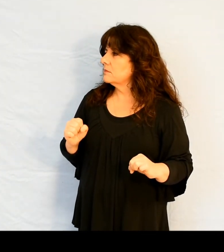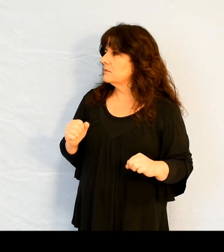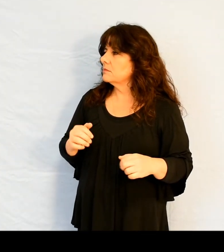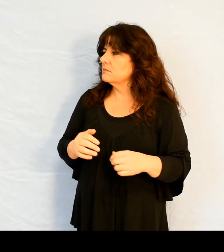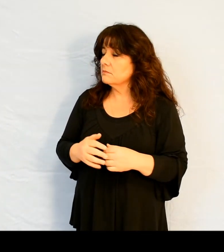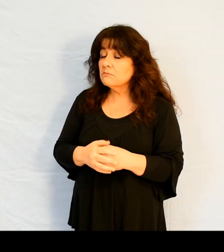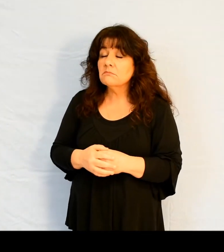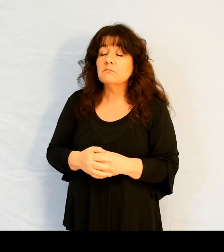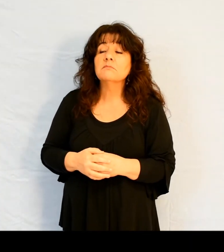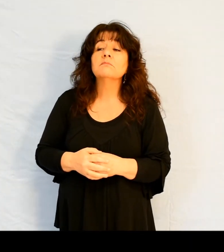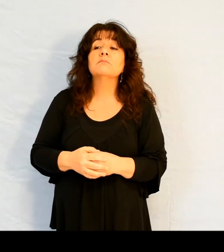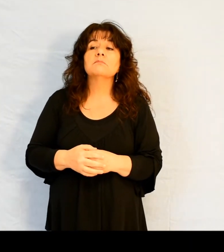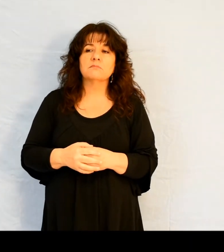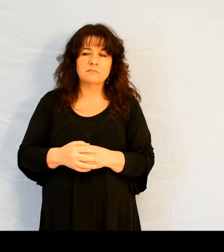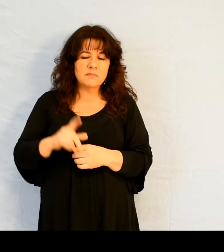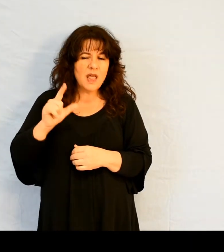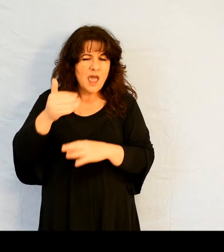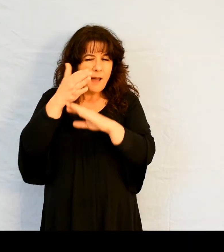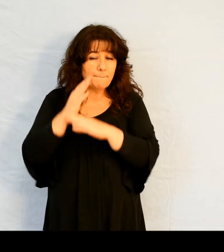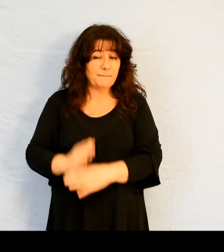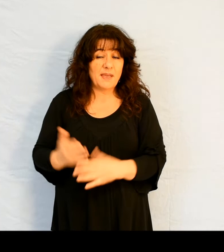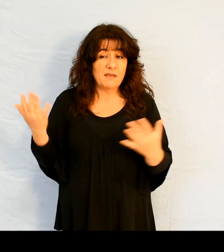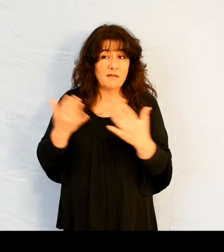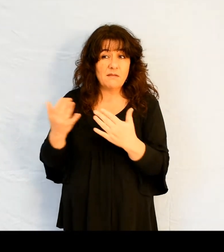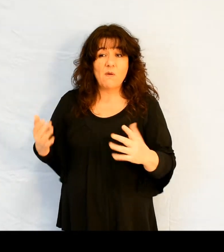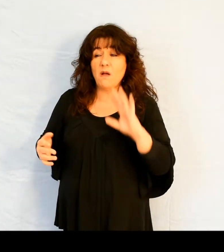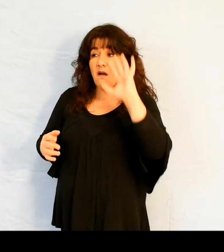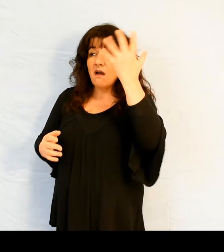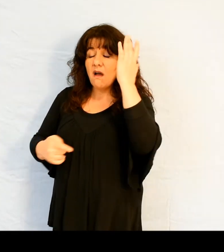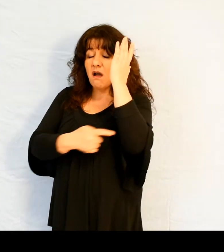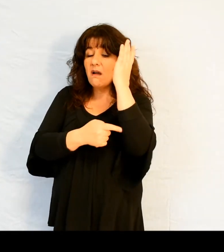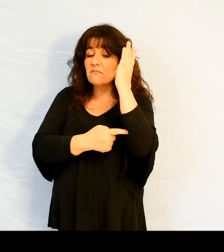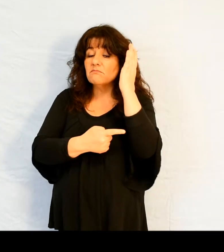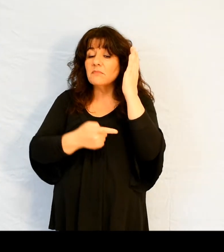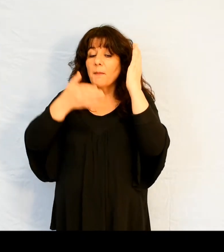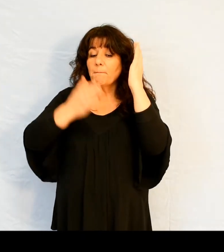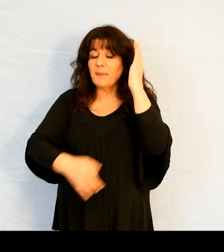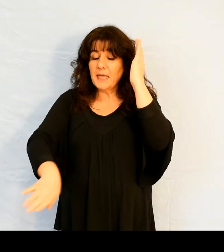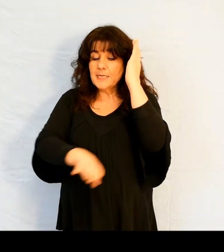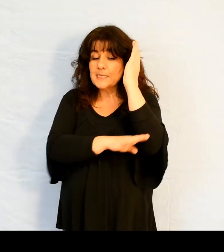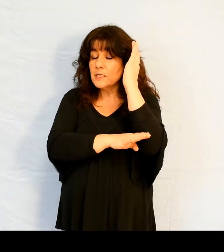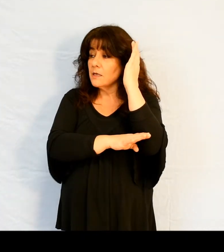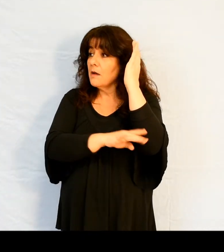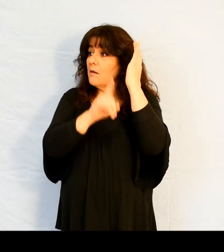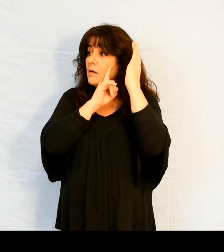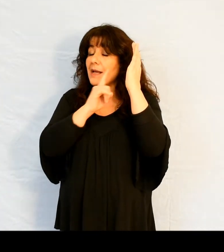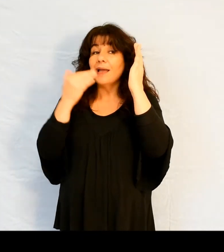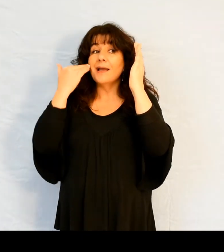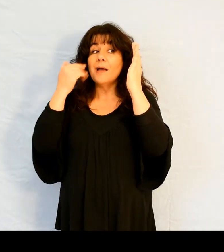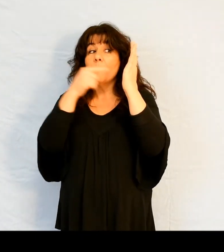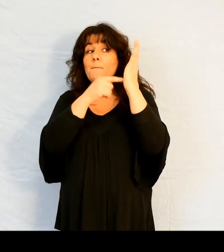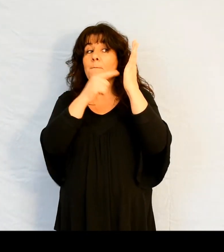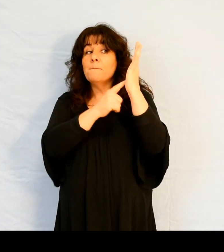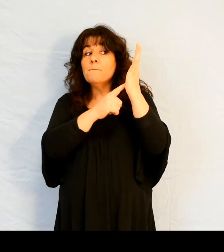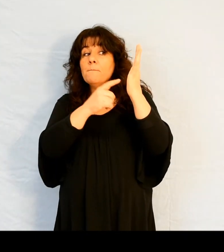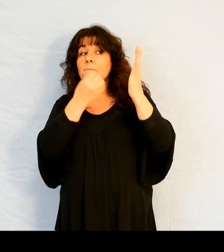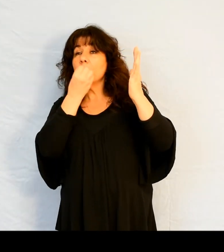Déjà la cognée se trouve à la racine des arbres. Tout arbre qui ne produit pas de bons fruits